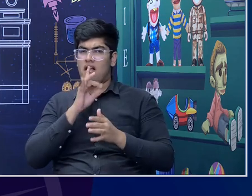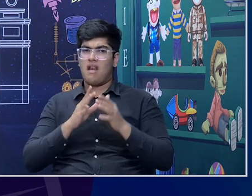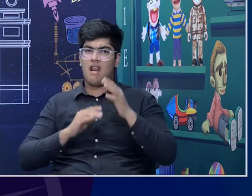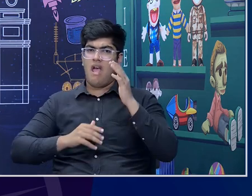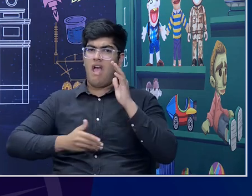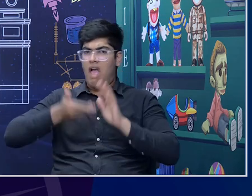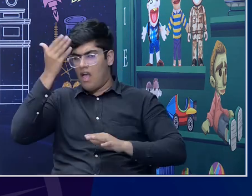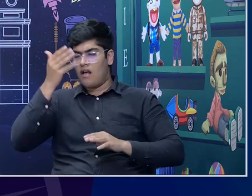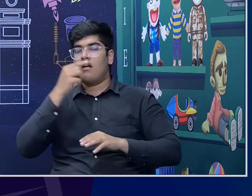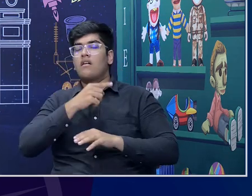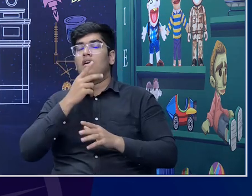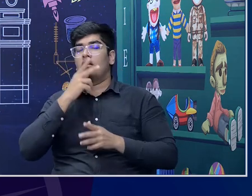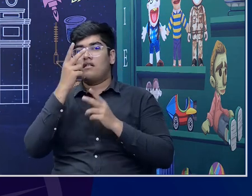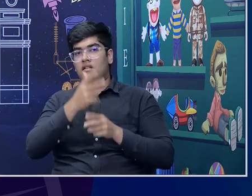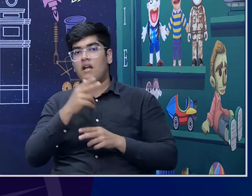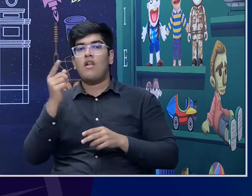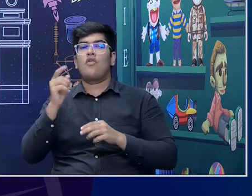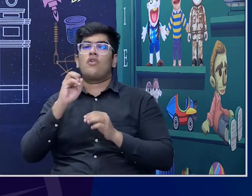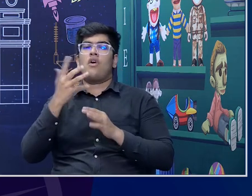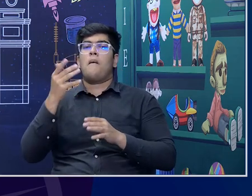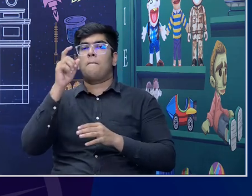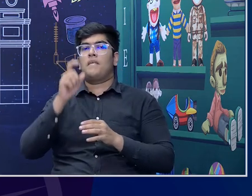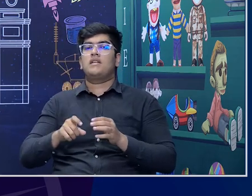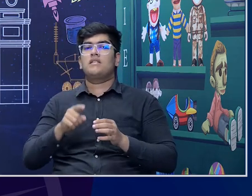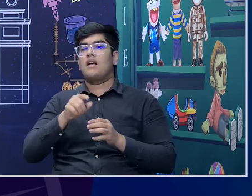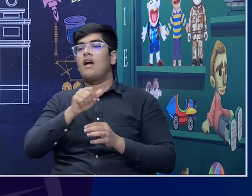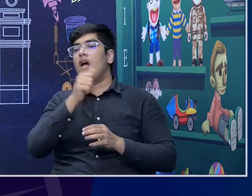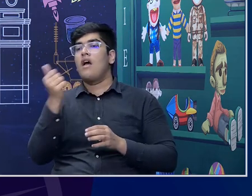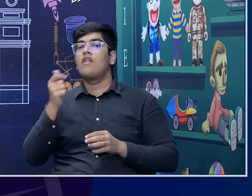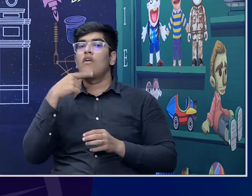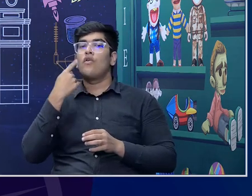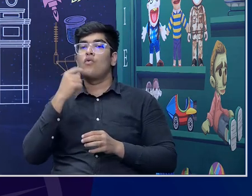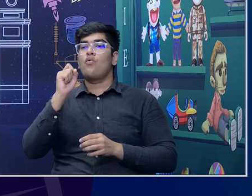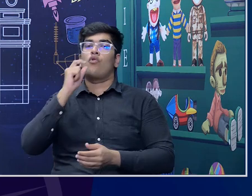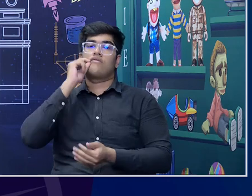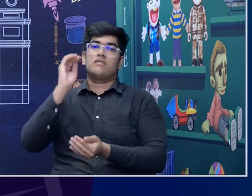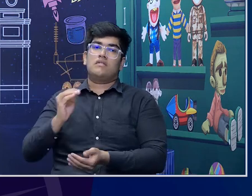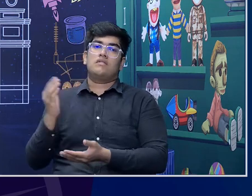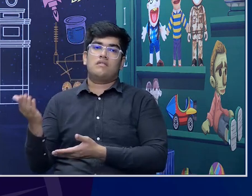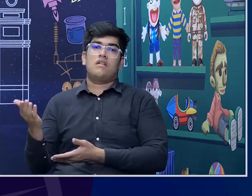तब उनको बताया वाँ वाइचसos सेमें और और आ कौन था उनका के बेटा ठीटा था